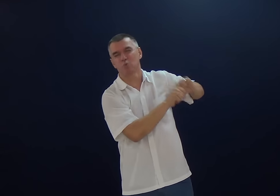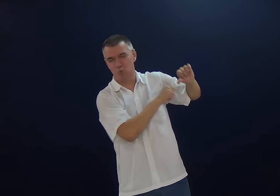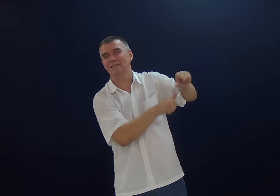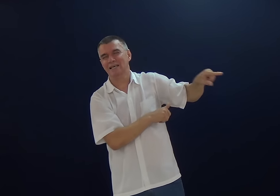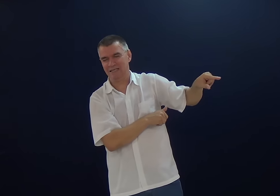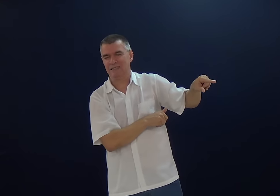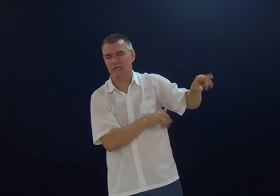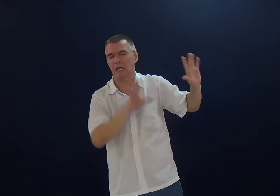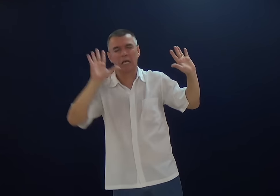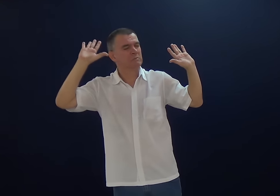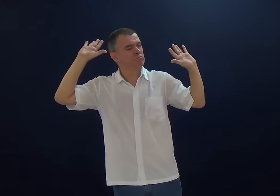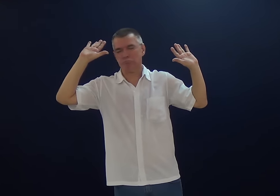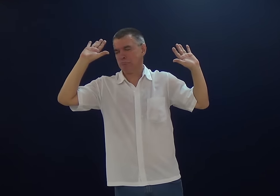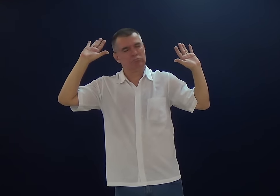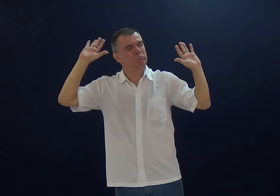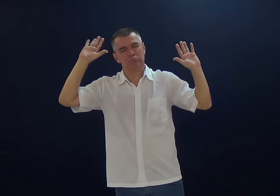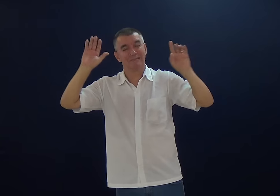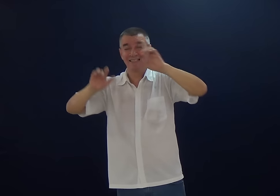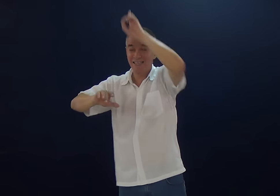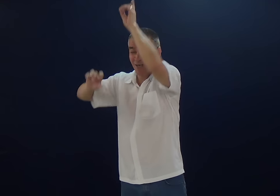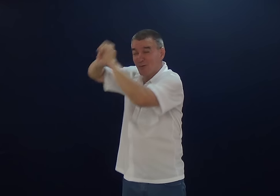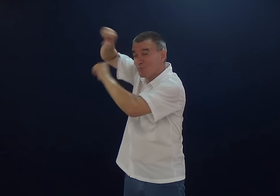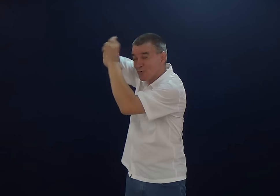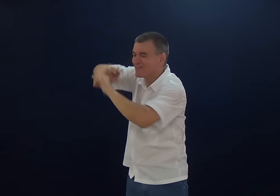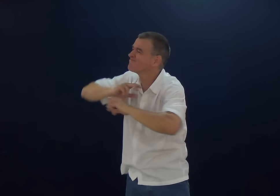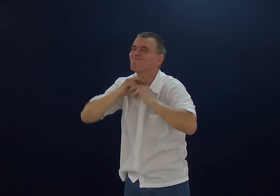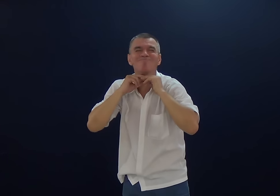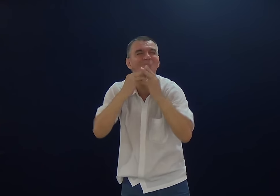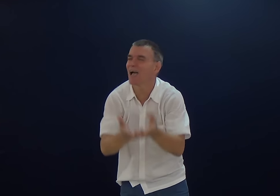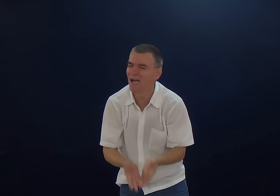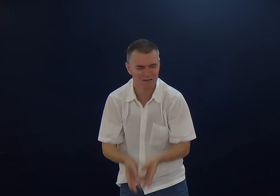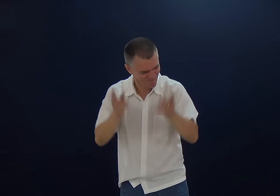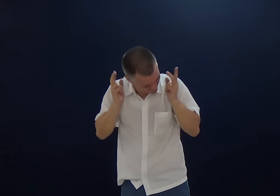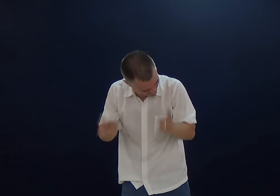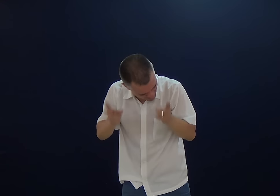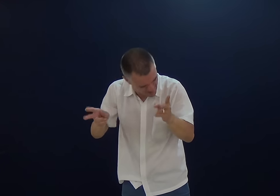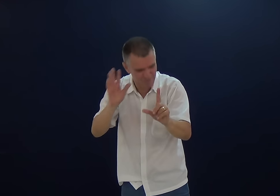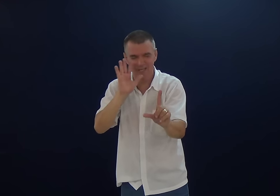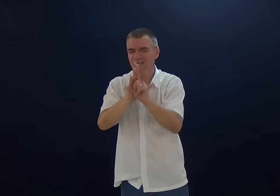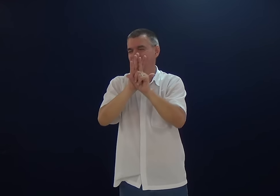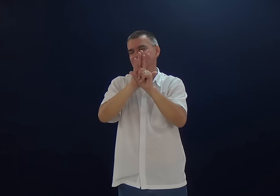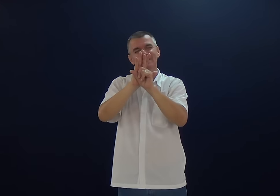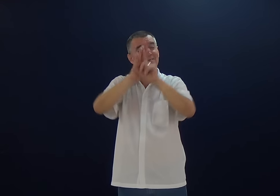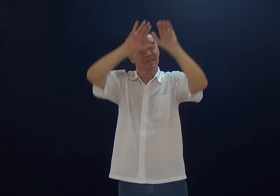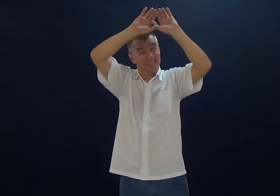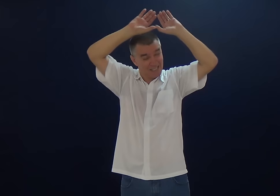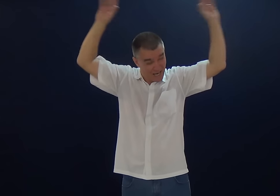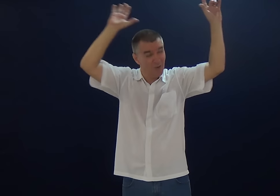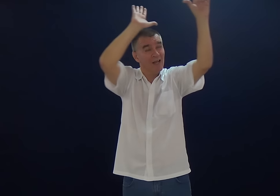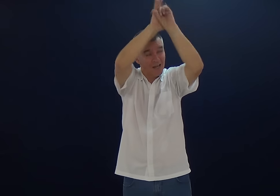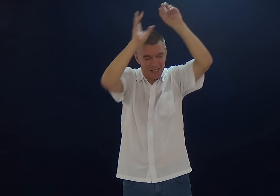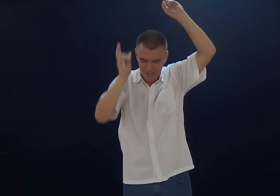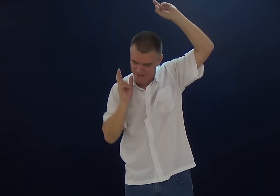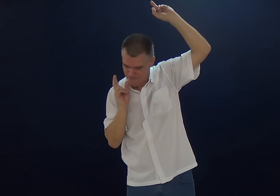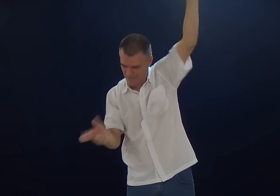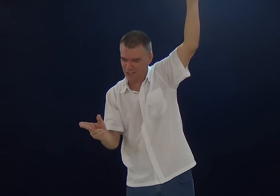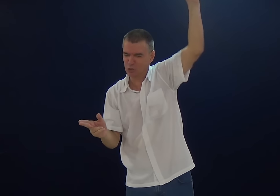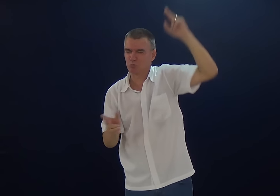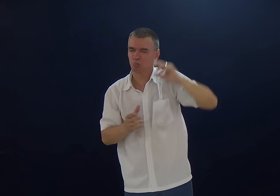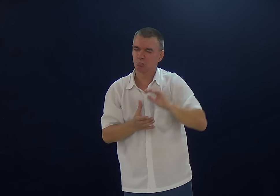muda mas ela pode mudar o mundo mesmo o mundo não mudando as práticas mundanas serem